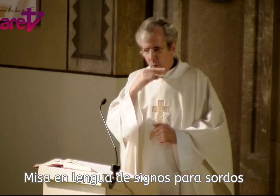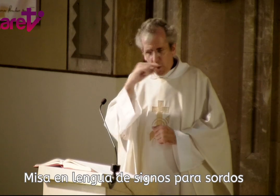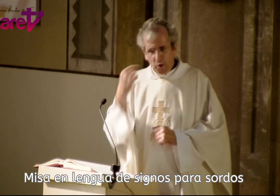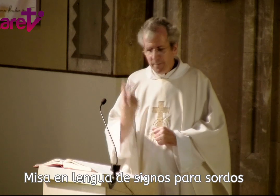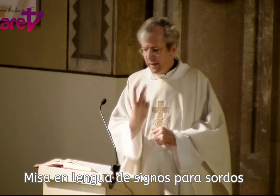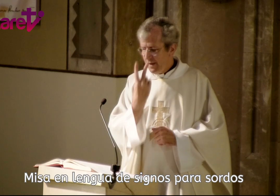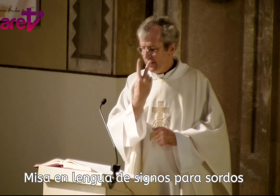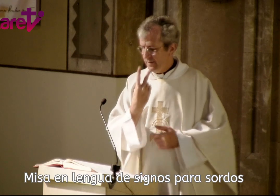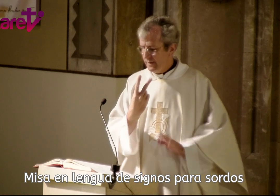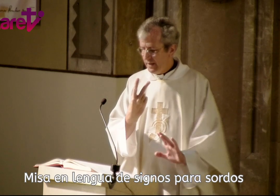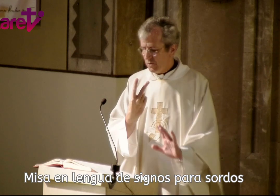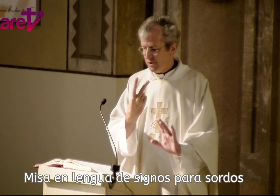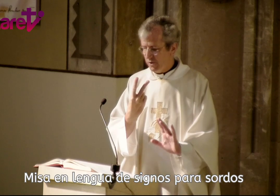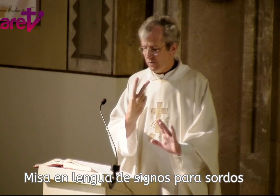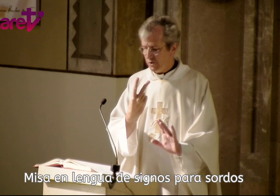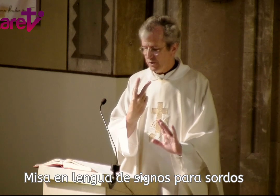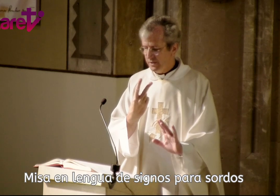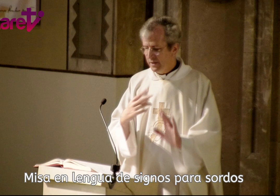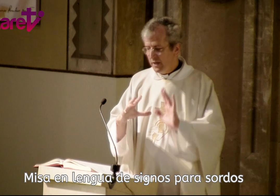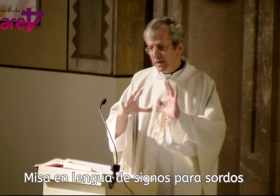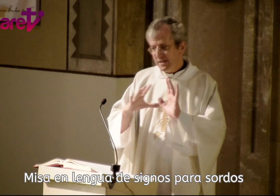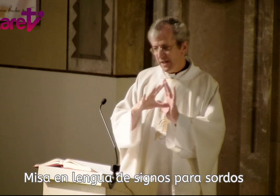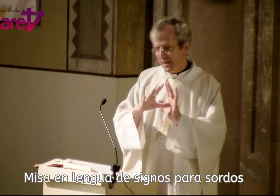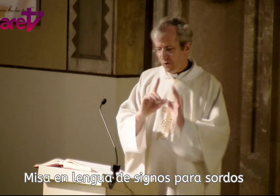Un hombre tenía dos hijos. Se acercó